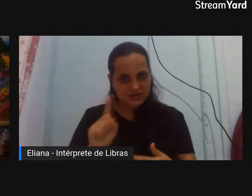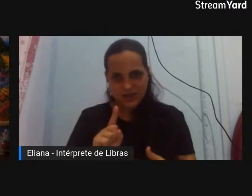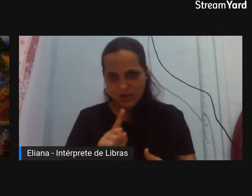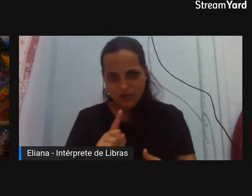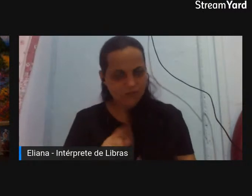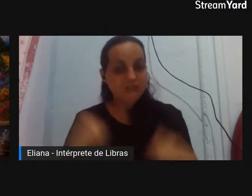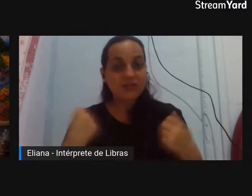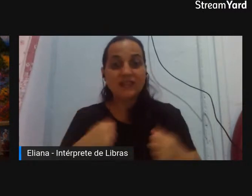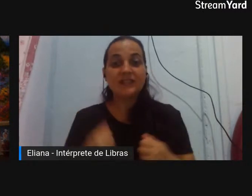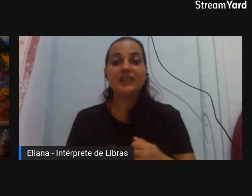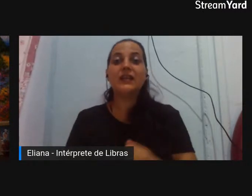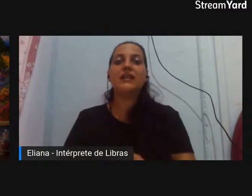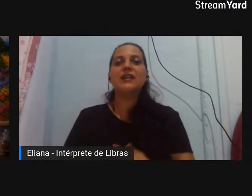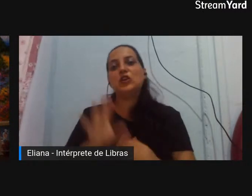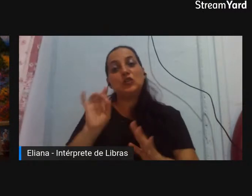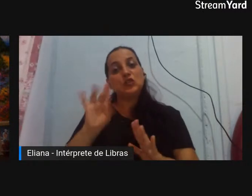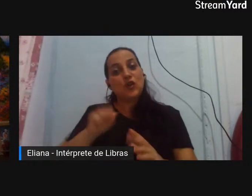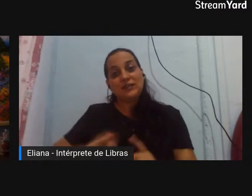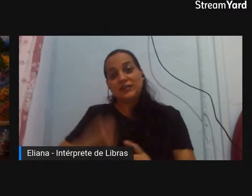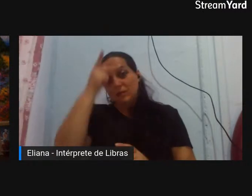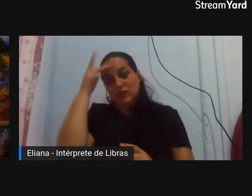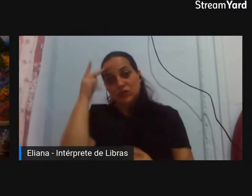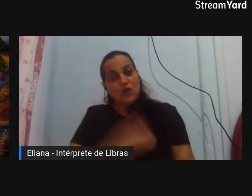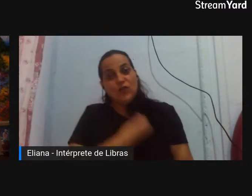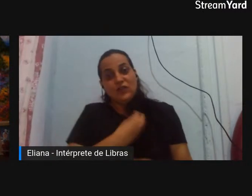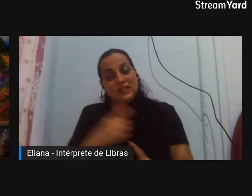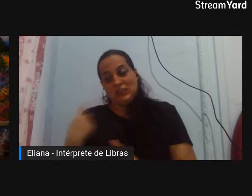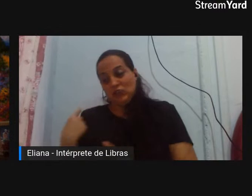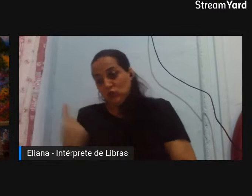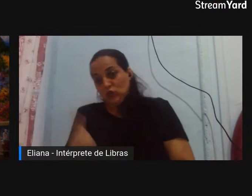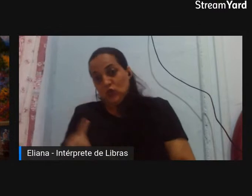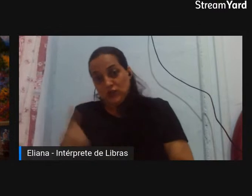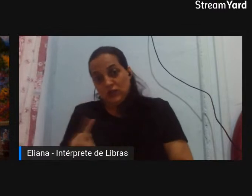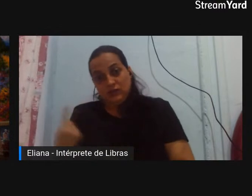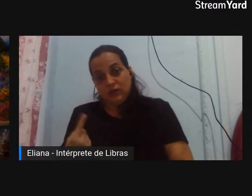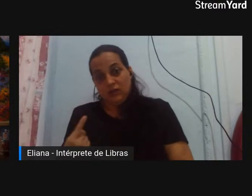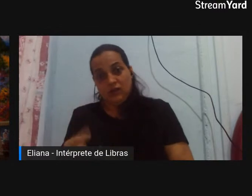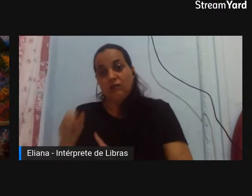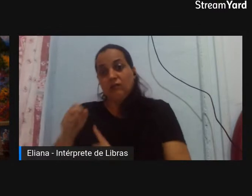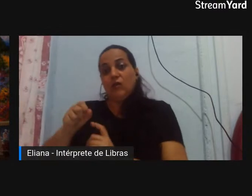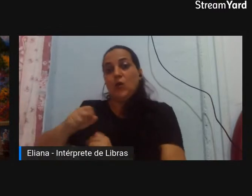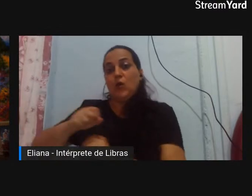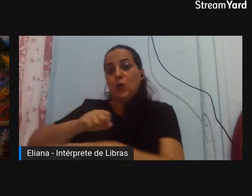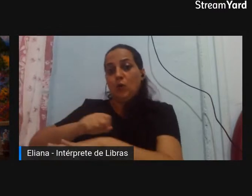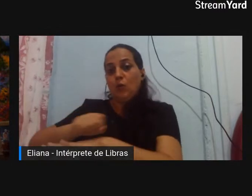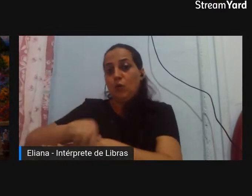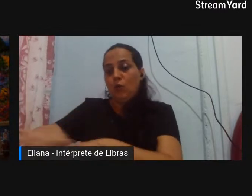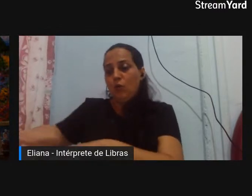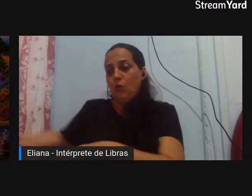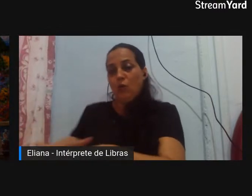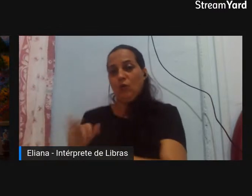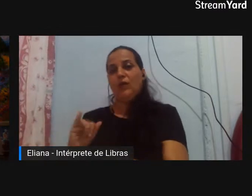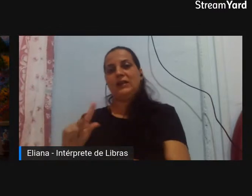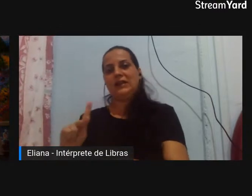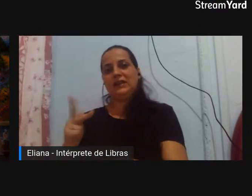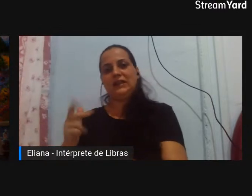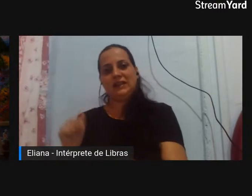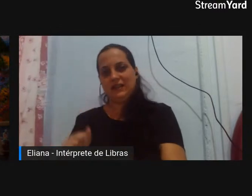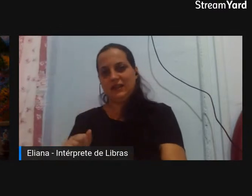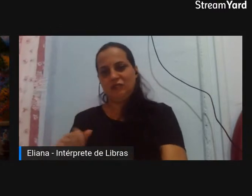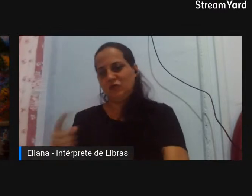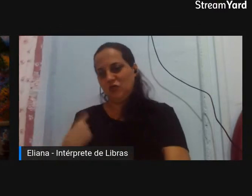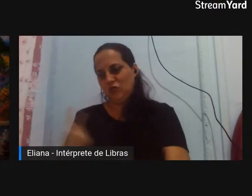Só se ele vivesse numa ilha isolada desde o seu nascimento. Não. Toda invenção